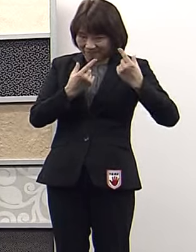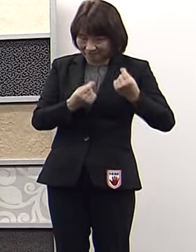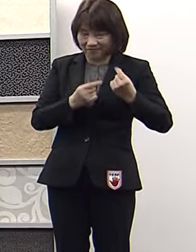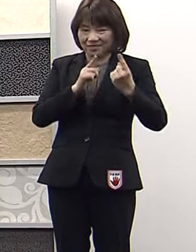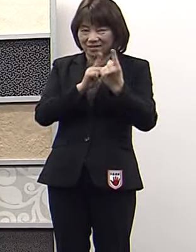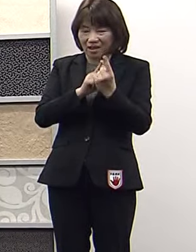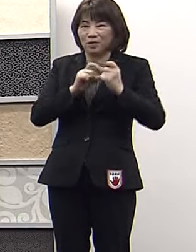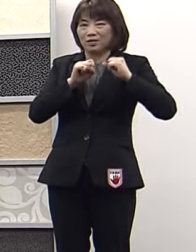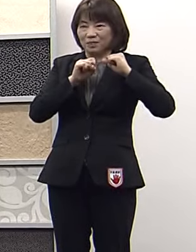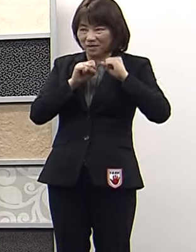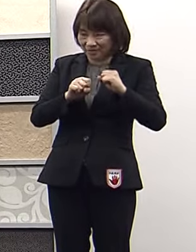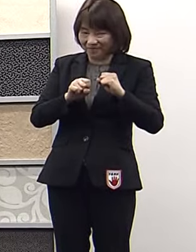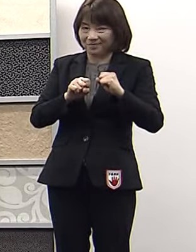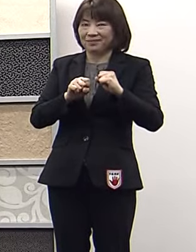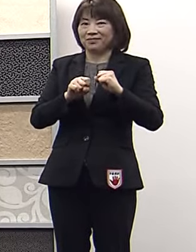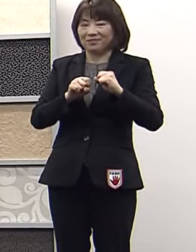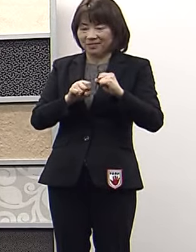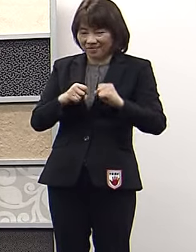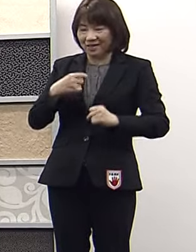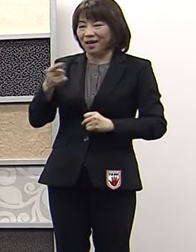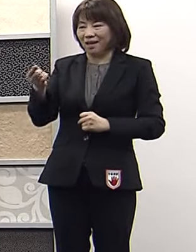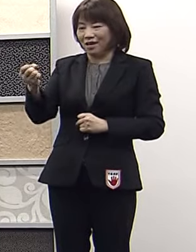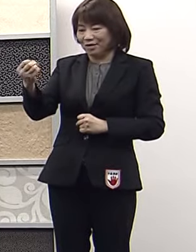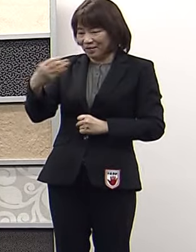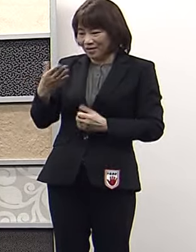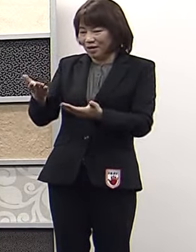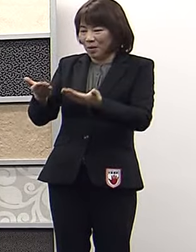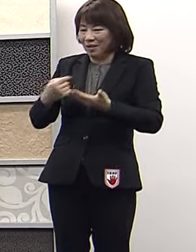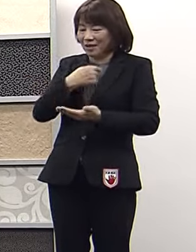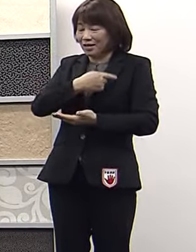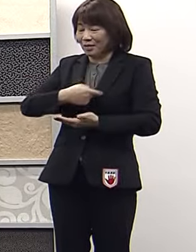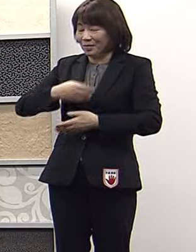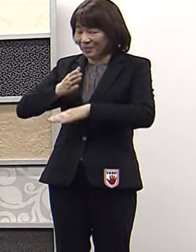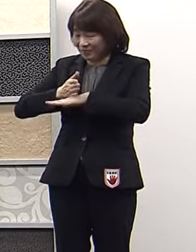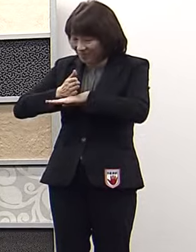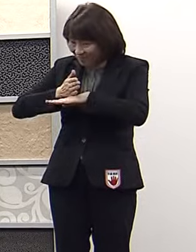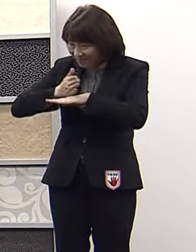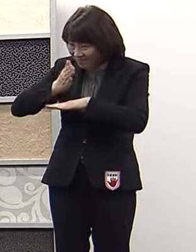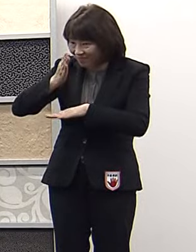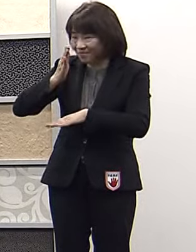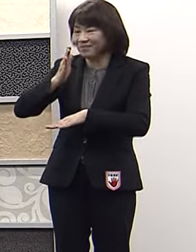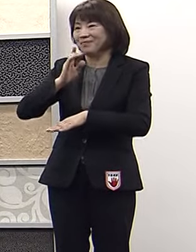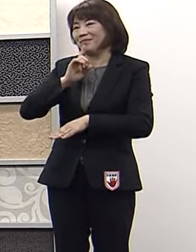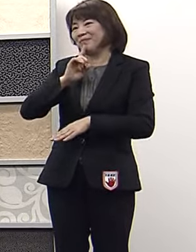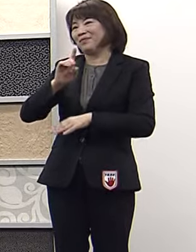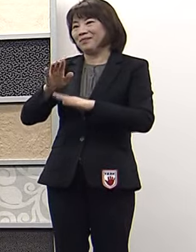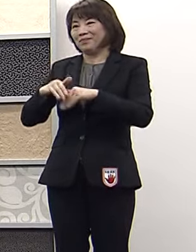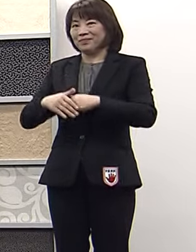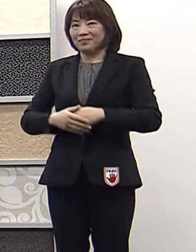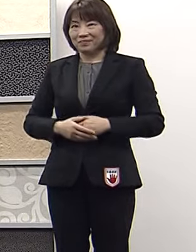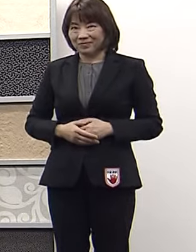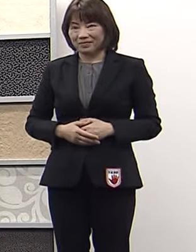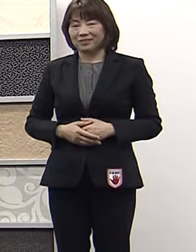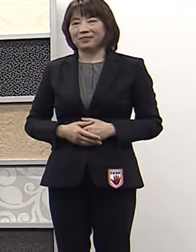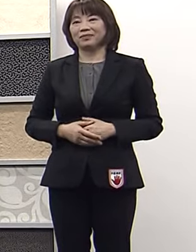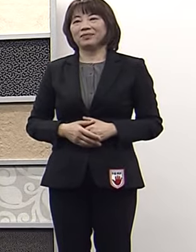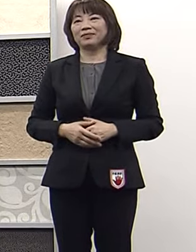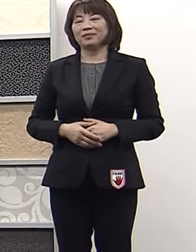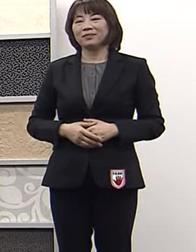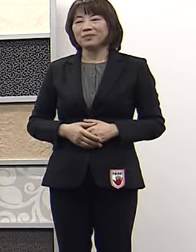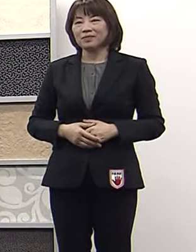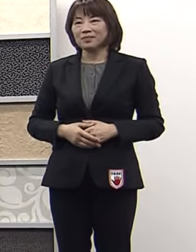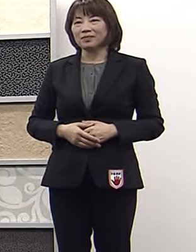応いたしますので、お気持ちだけ、いただきますと、ありがとうございますということで、その話は収めましたけれども、まあ、そんな